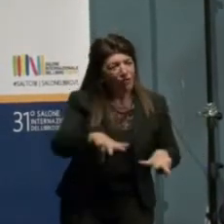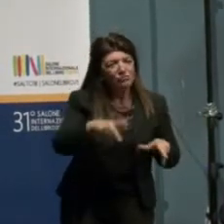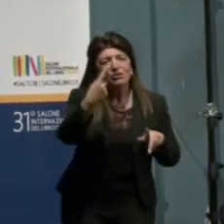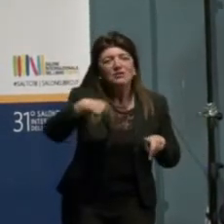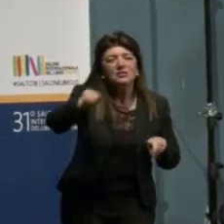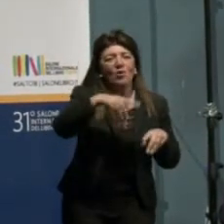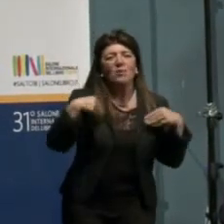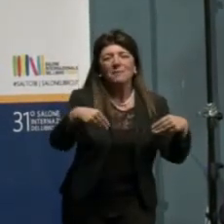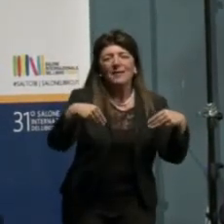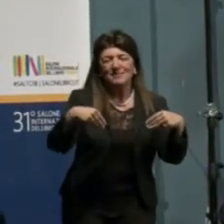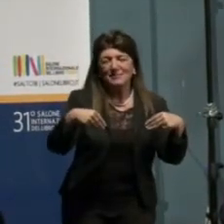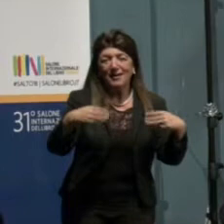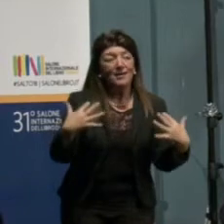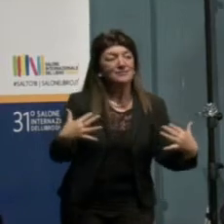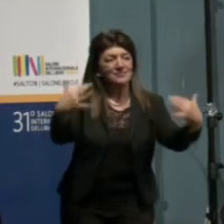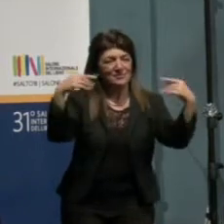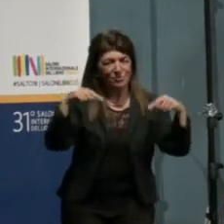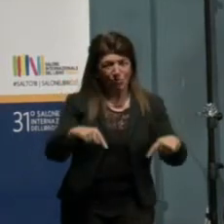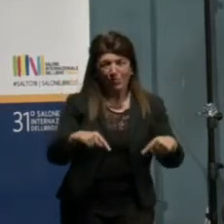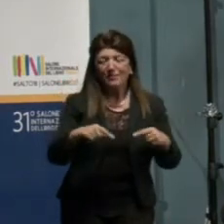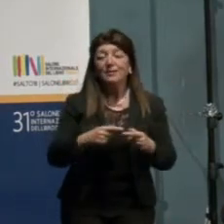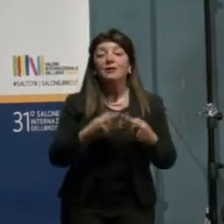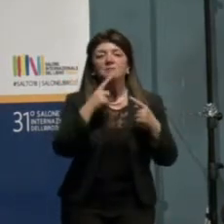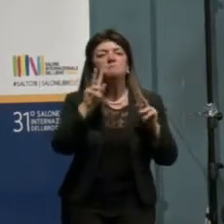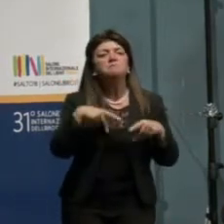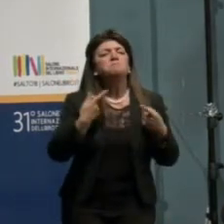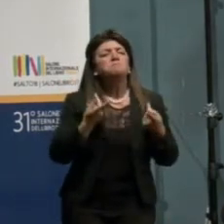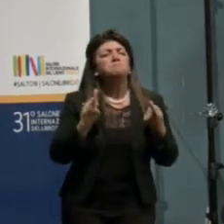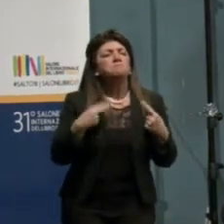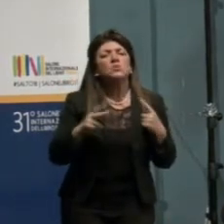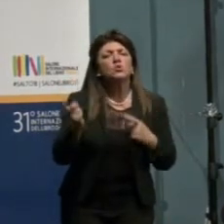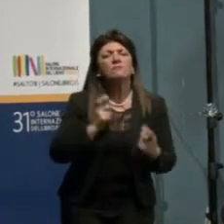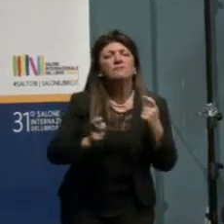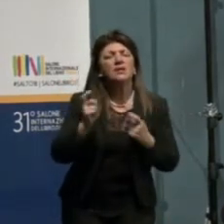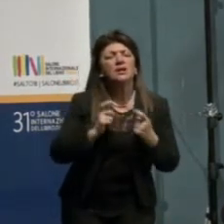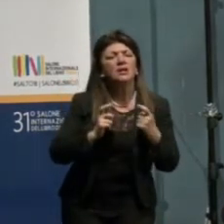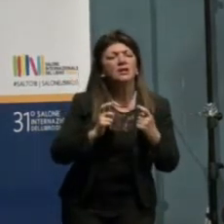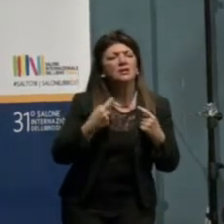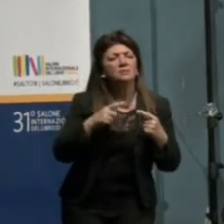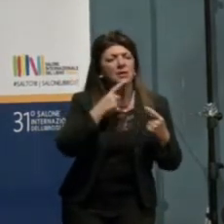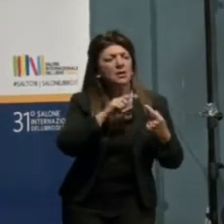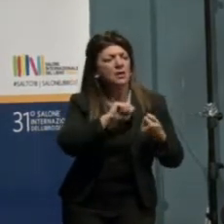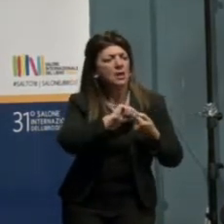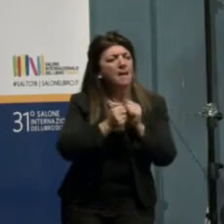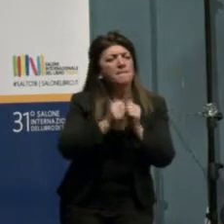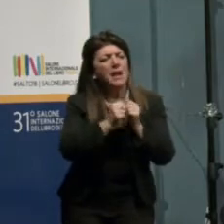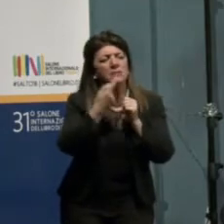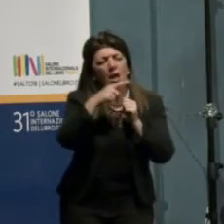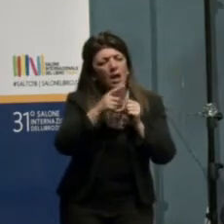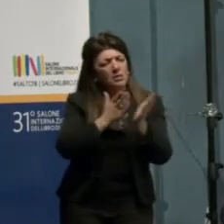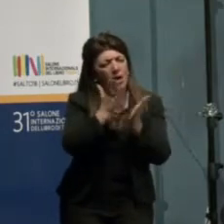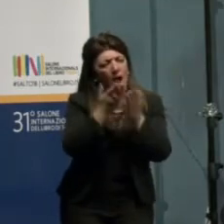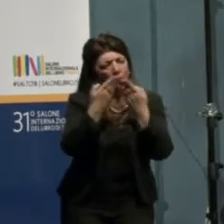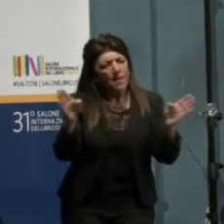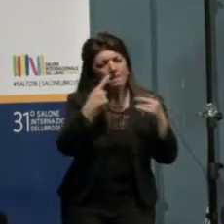presenza qui nasce per tenere aperta la battaglia per la verità la giustizia per giulio